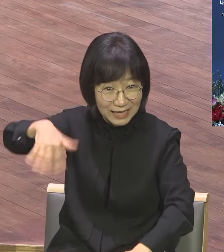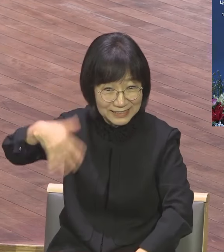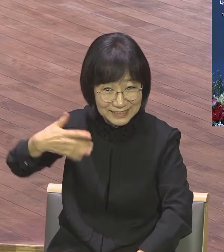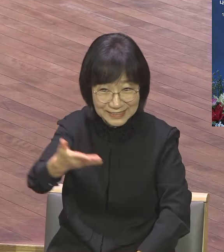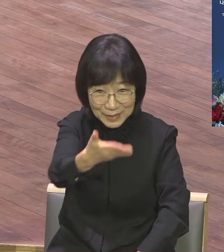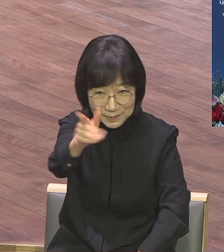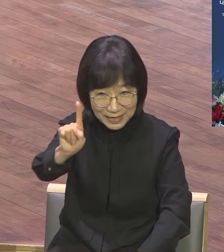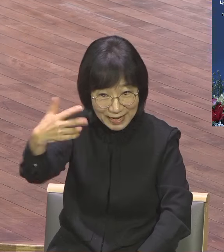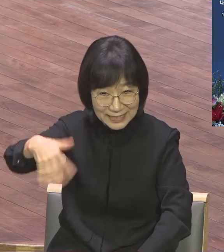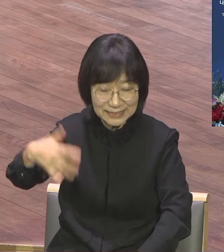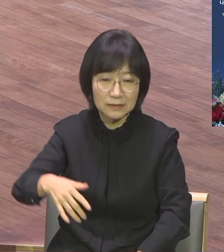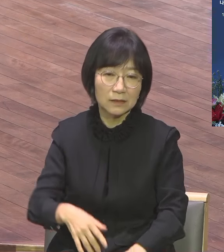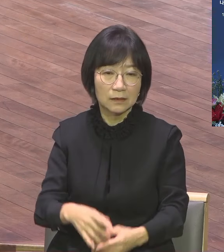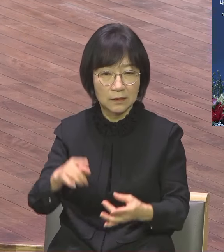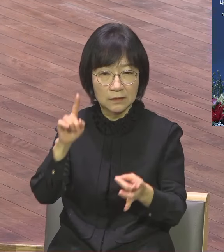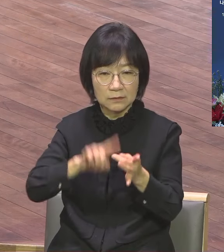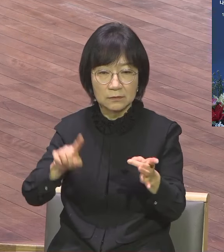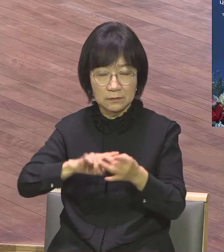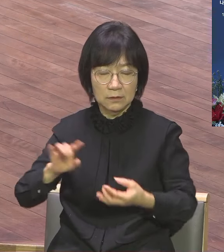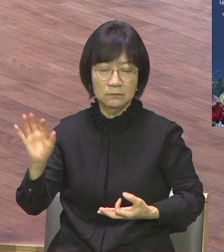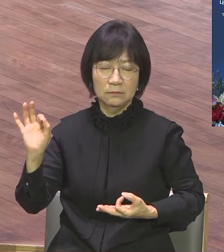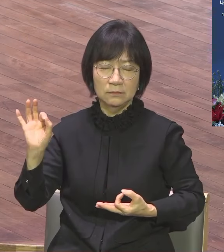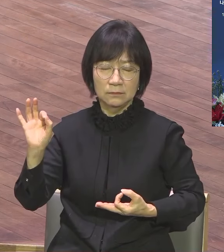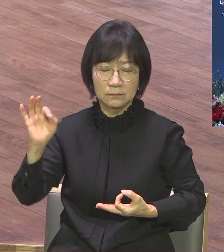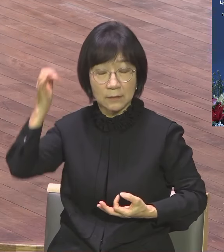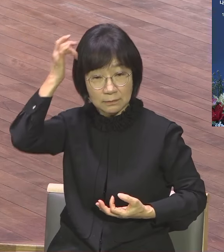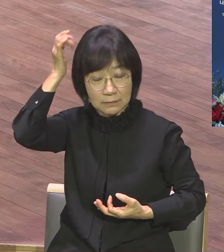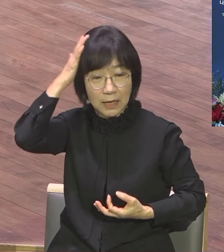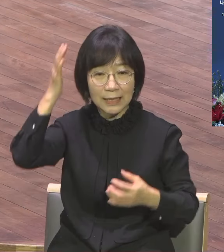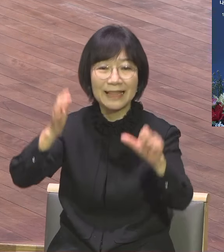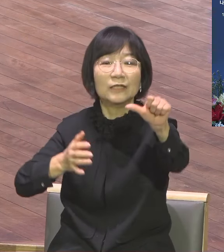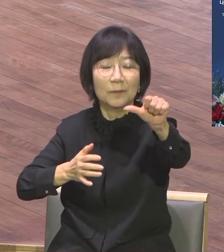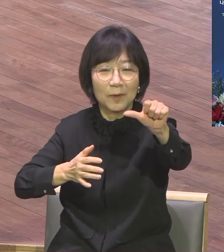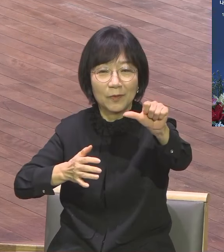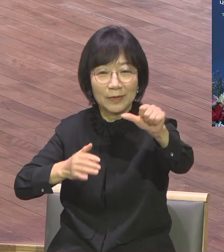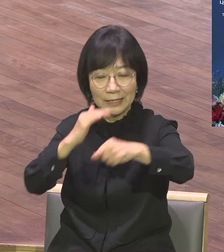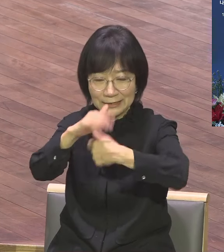이게 종교예요. 노래 열심히 했는데,